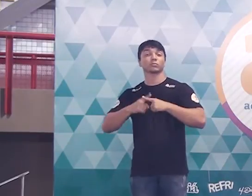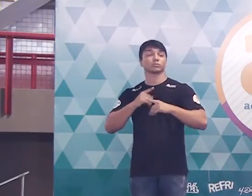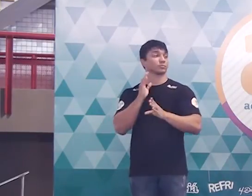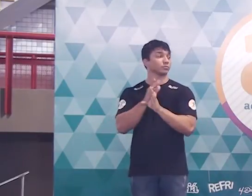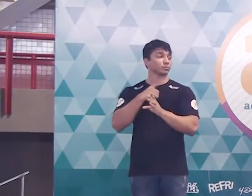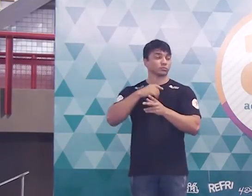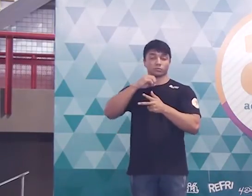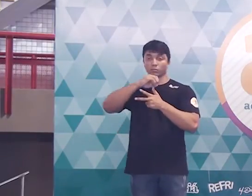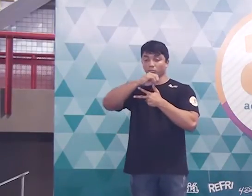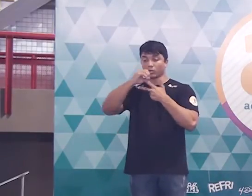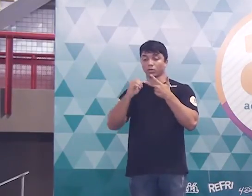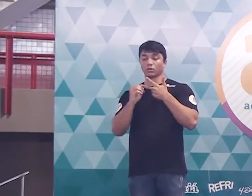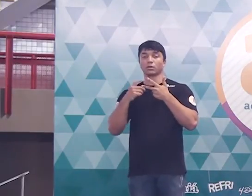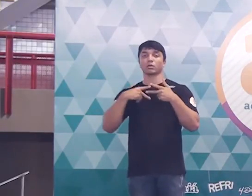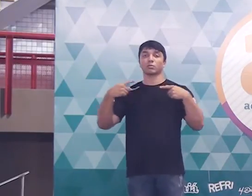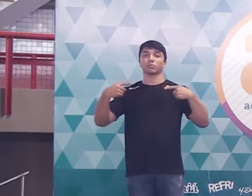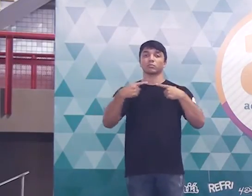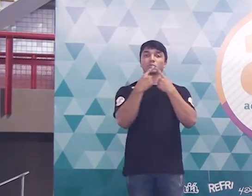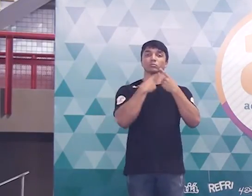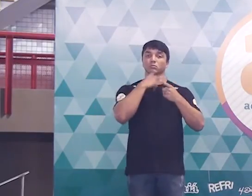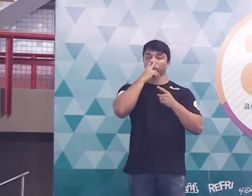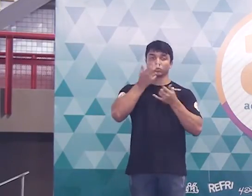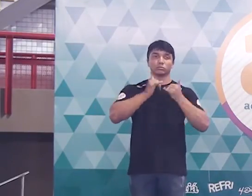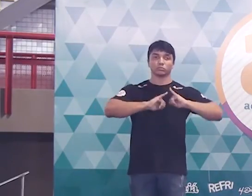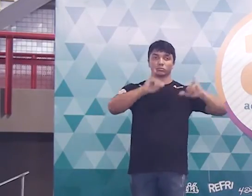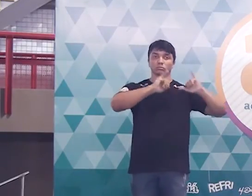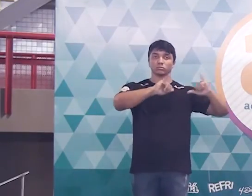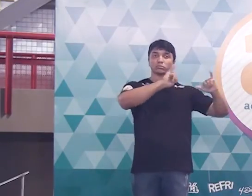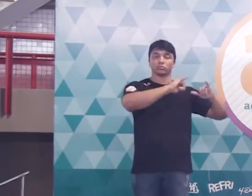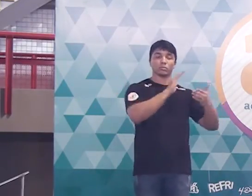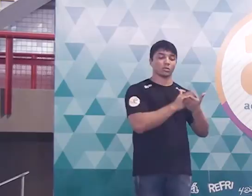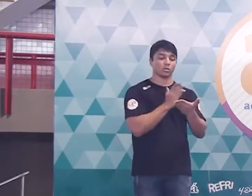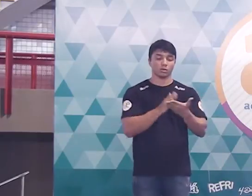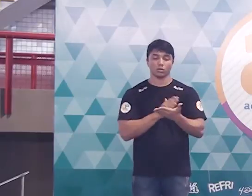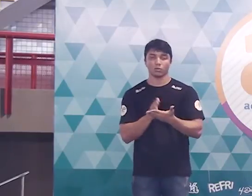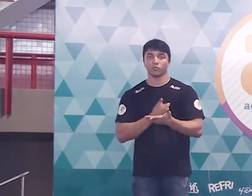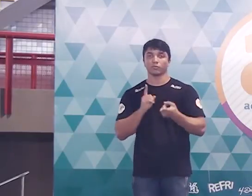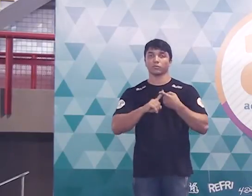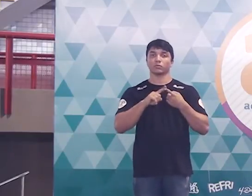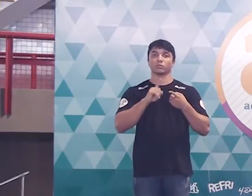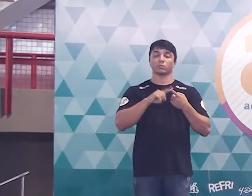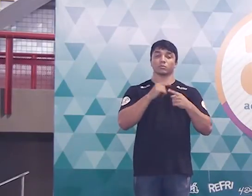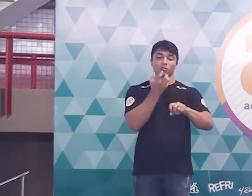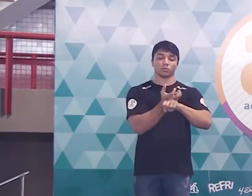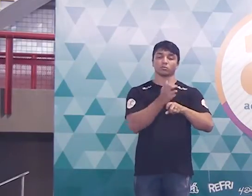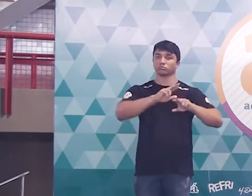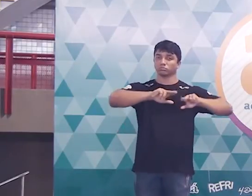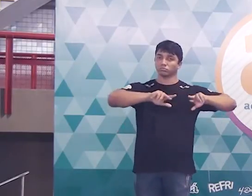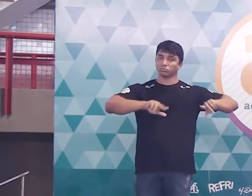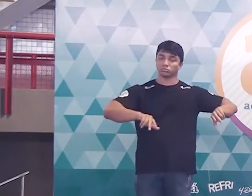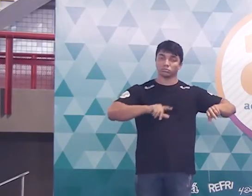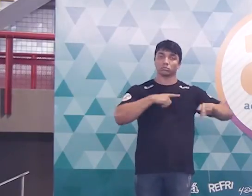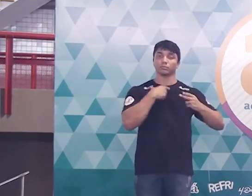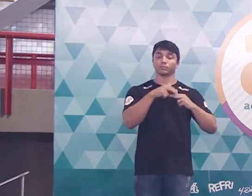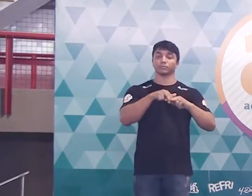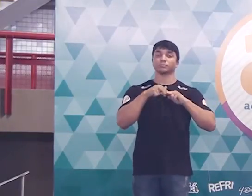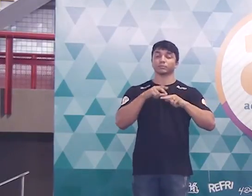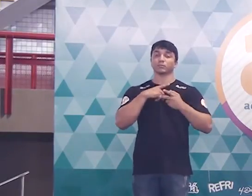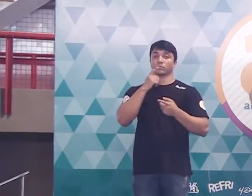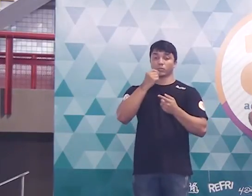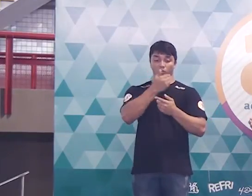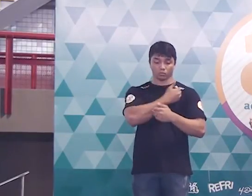do Enem é questão que é reproduzida em livros, é reproduzida em material. Então o que acontece?